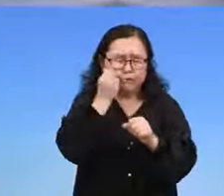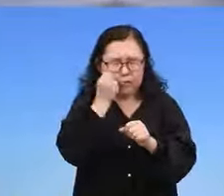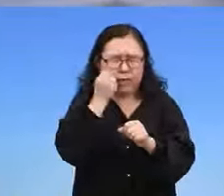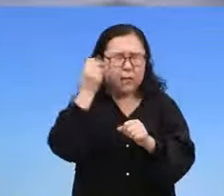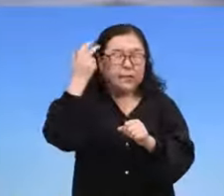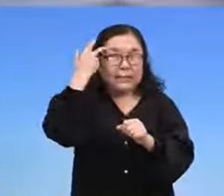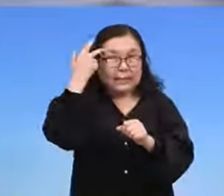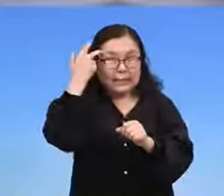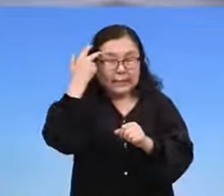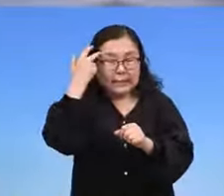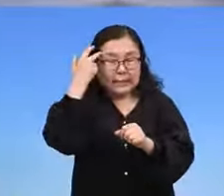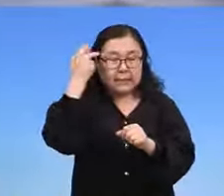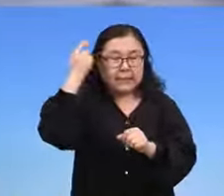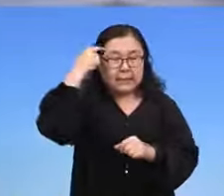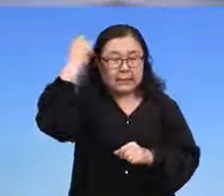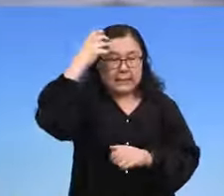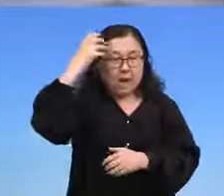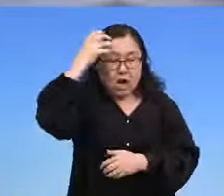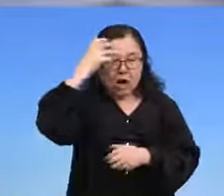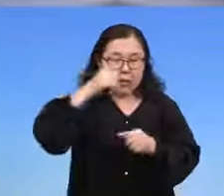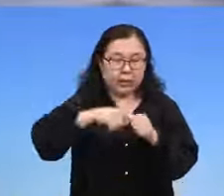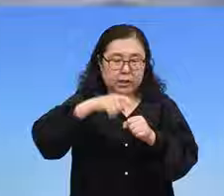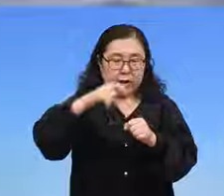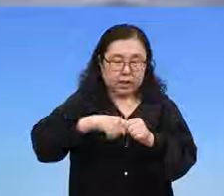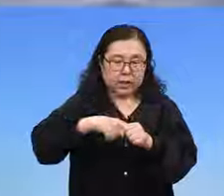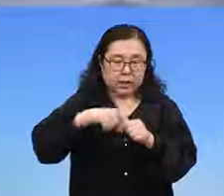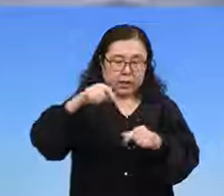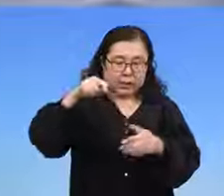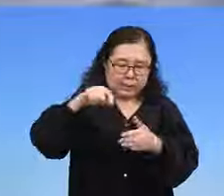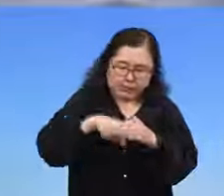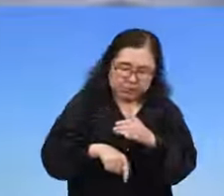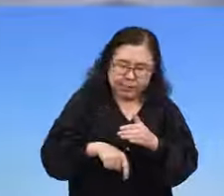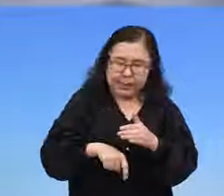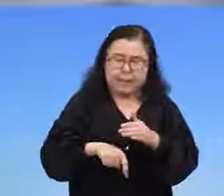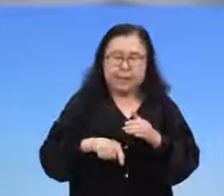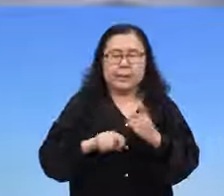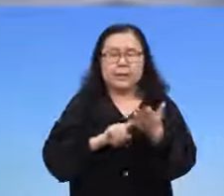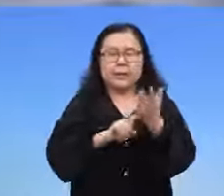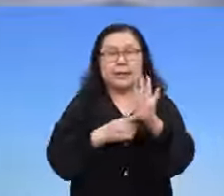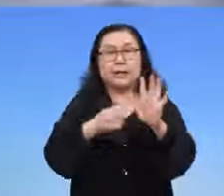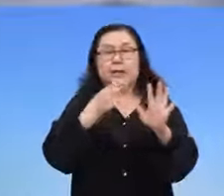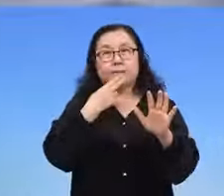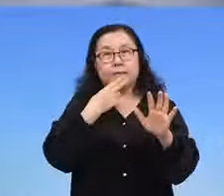지식이 그것이 곧 그 사람의 영적인 깊이를 말하는 게 아니라는 것입니다.